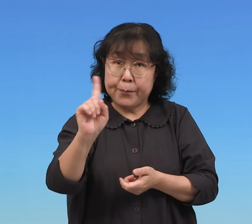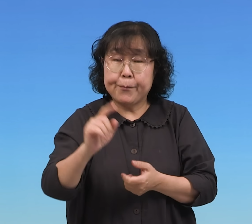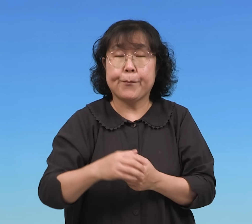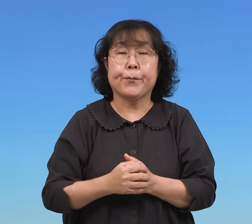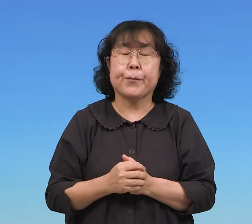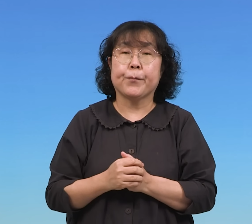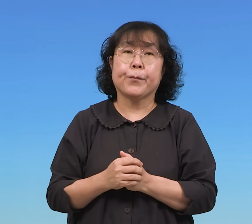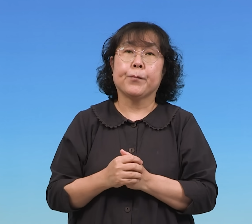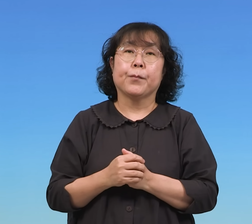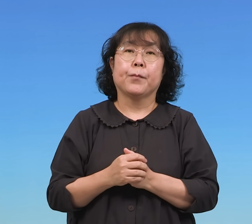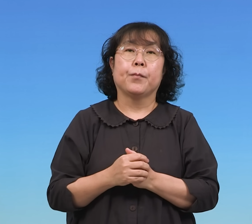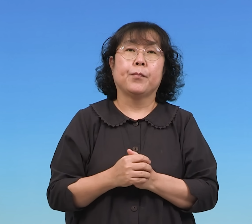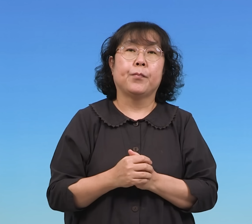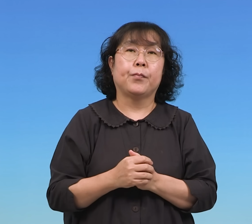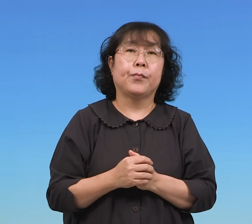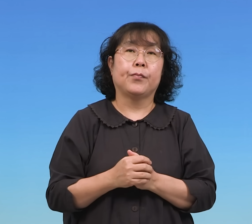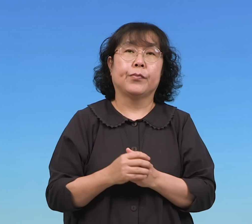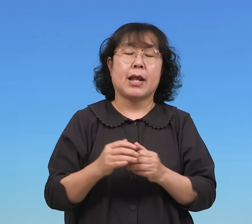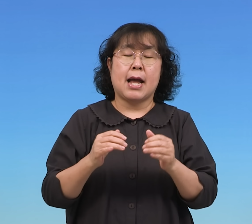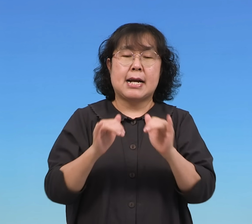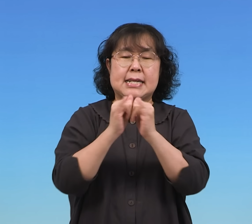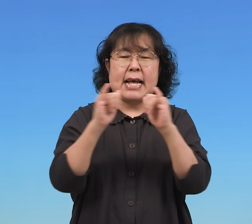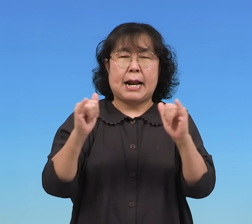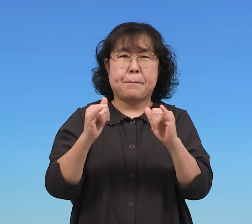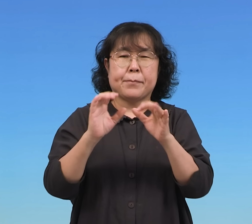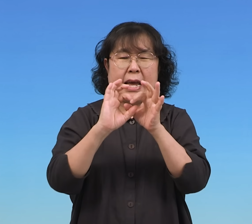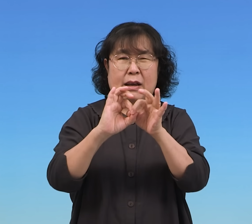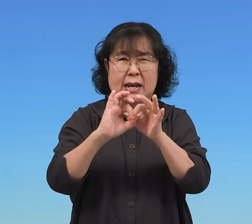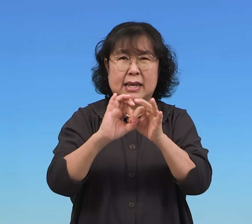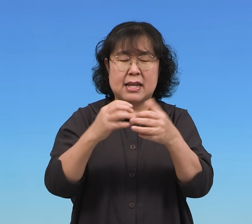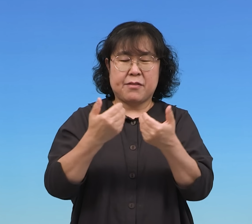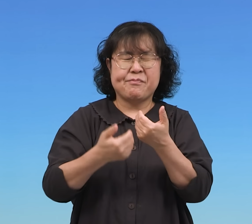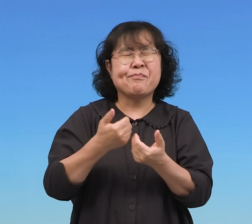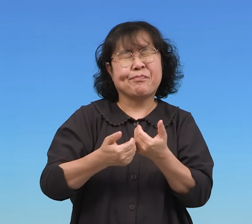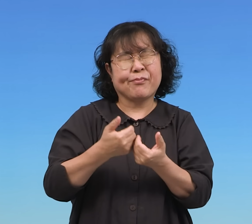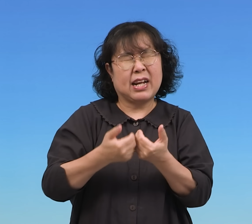한계 상황이 있는데, 그게 그 사람과의 관계에서 오는 갈등,